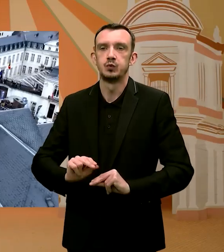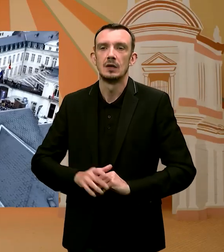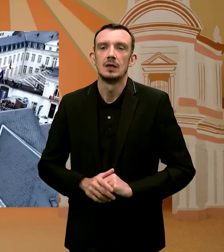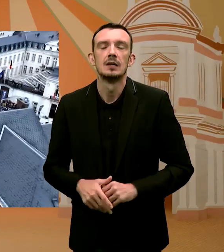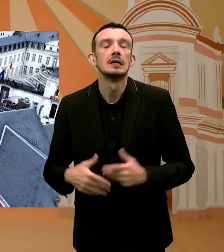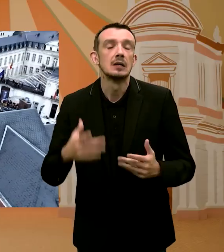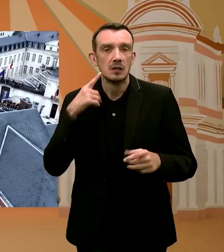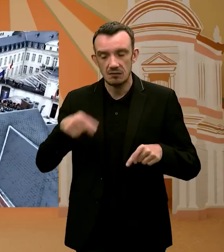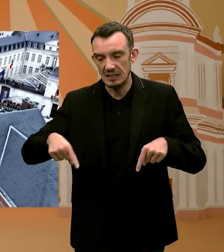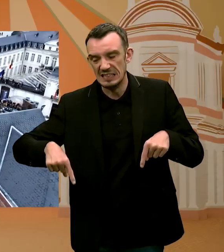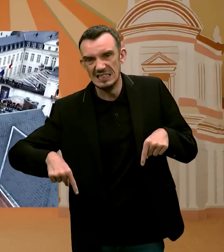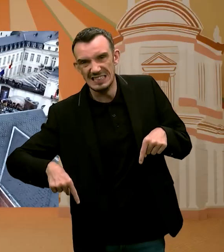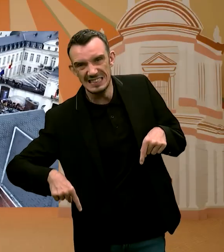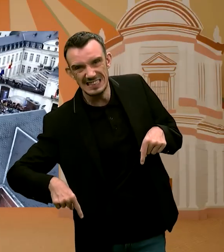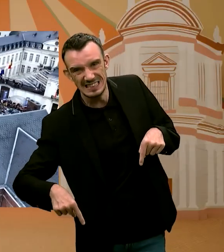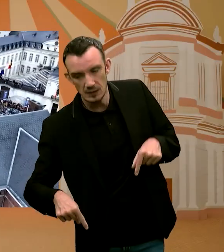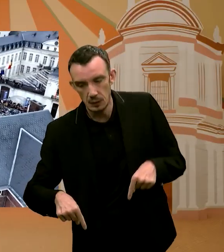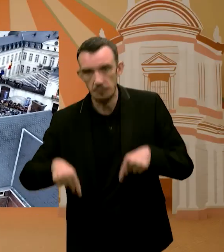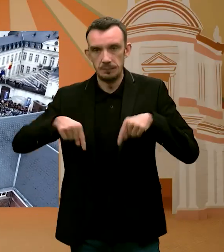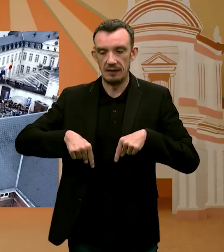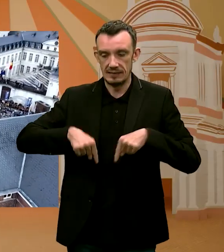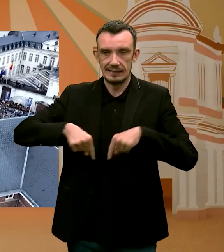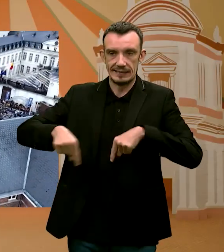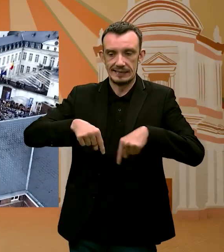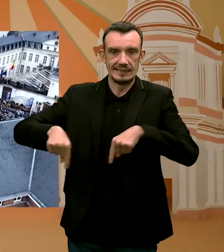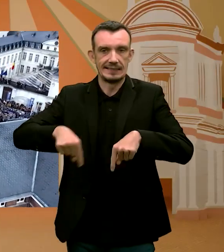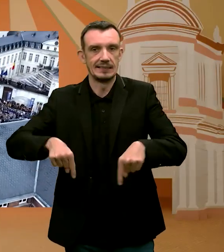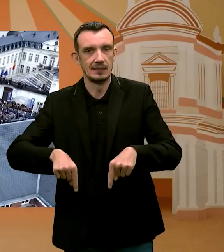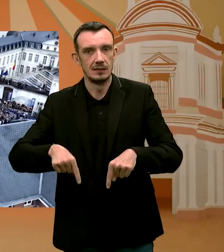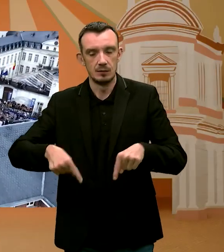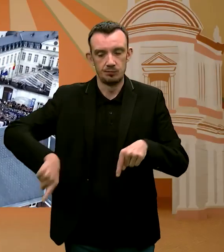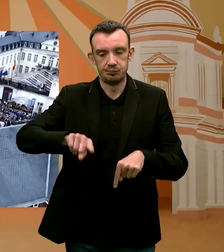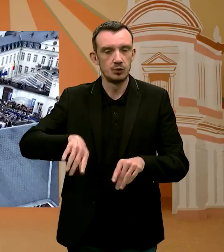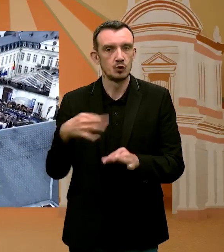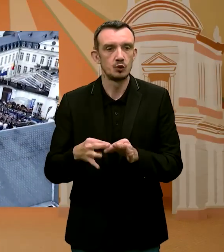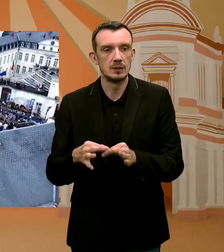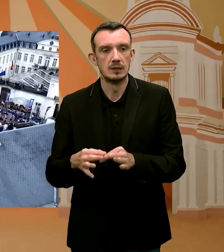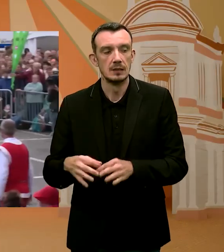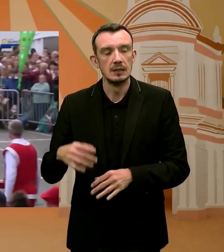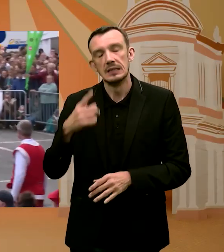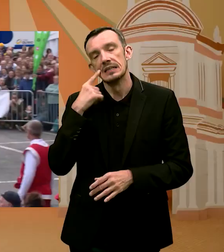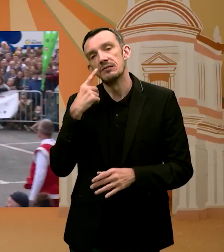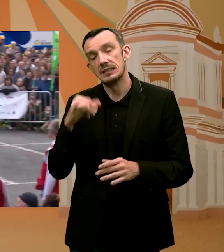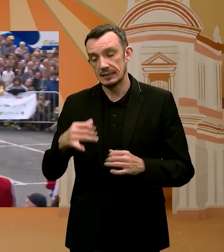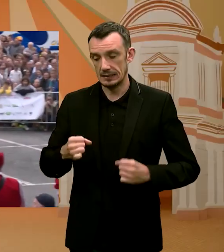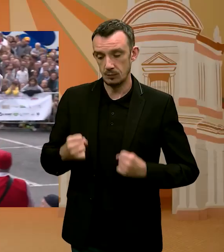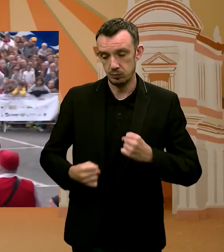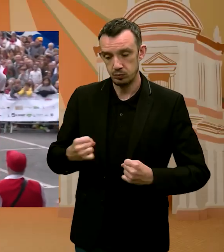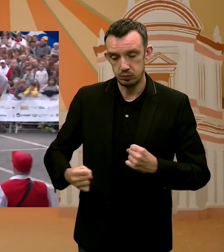génuflexion, il remonte, il donne directement un coup. À nouveau pour essayer de le faire tomber. Donc ça veut dire qu'en se rattrapant, en essayant de reprendre l'équilibre, Robin, il arrive